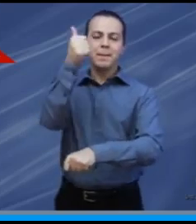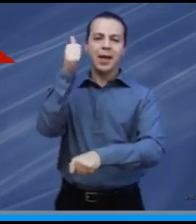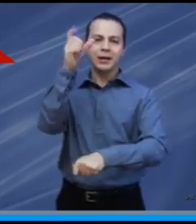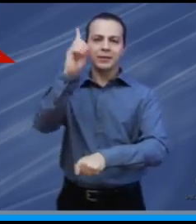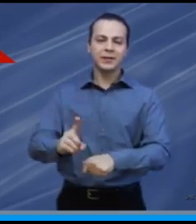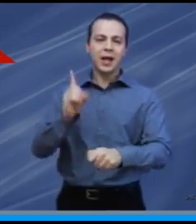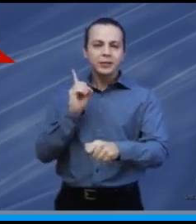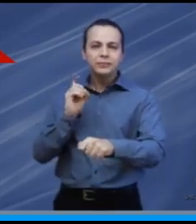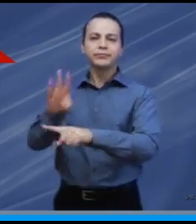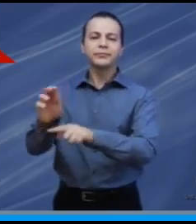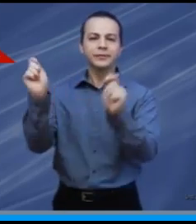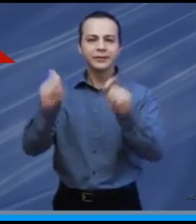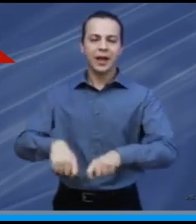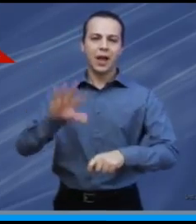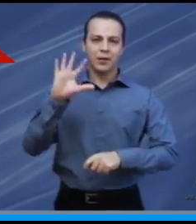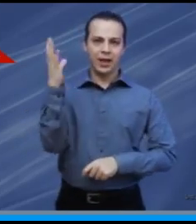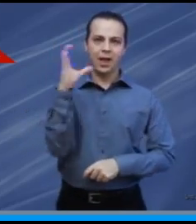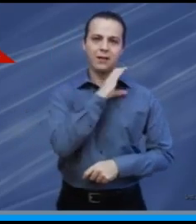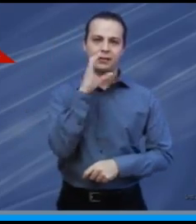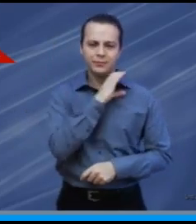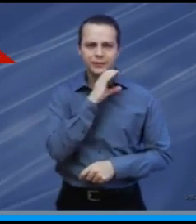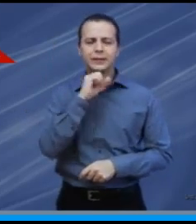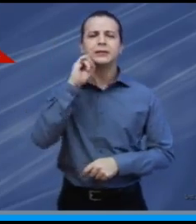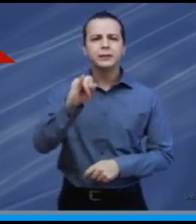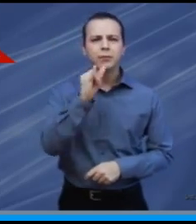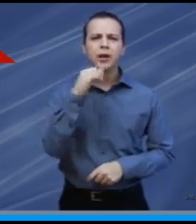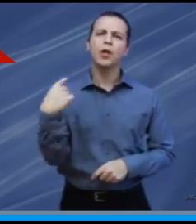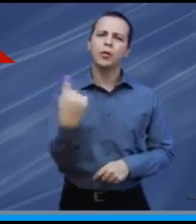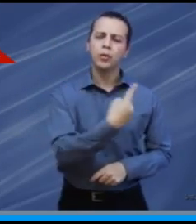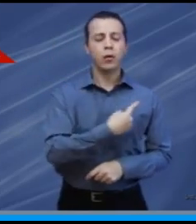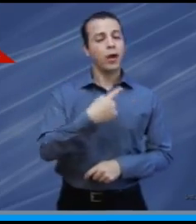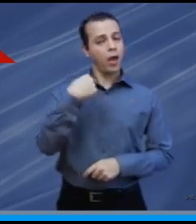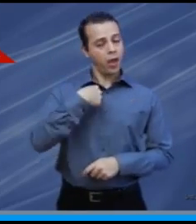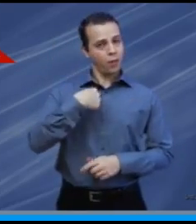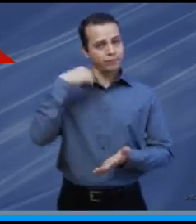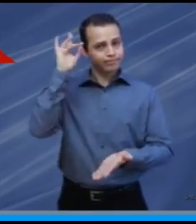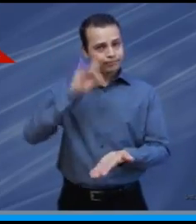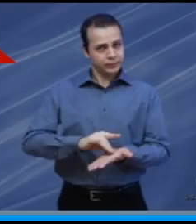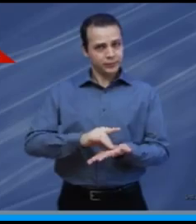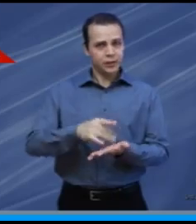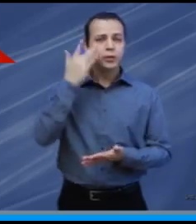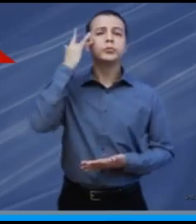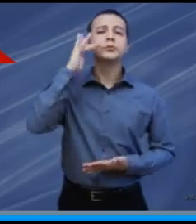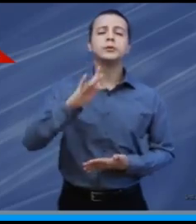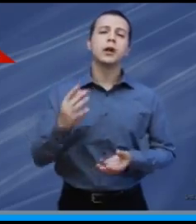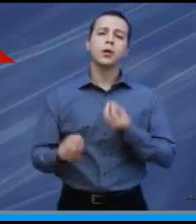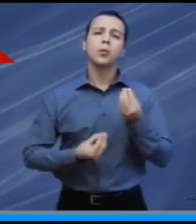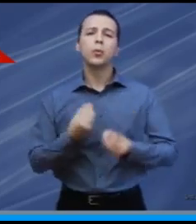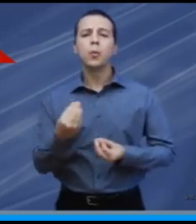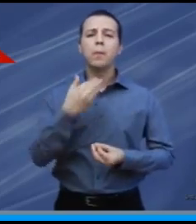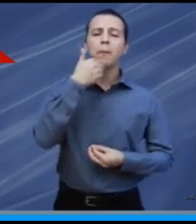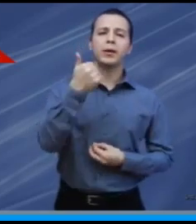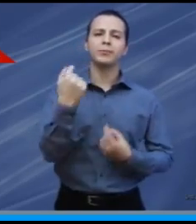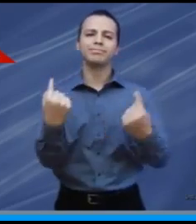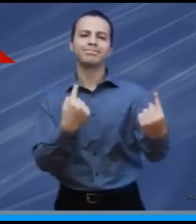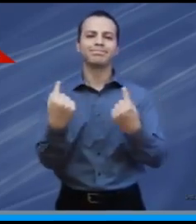pânico, de crise ou de algum problema que se dê. Então, eu francamente, Milton, eu não sei qual que